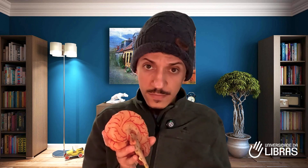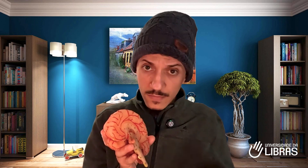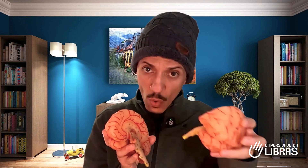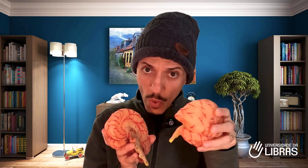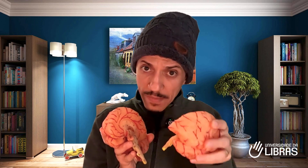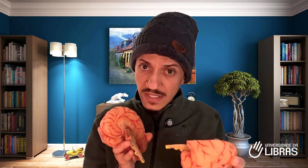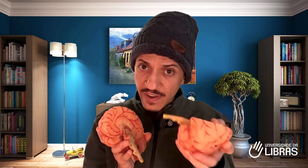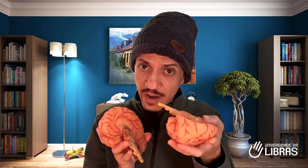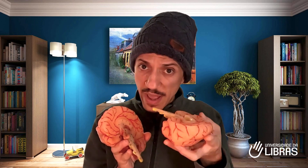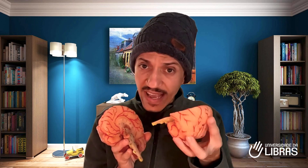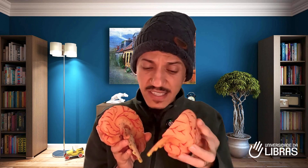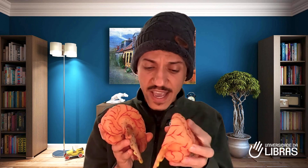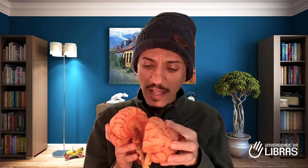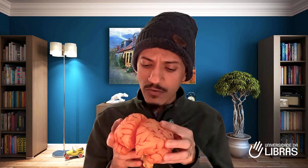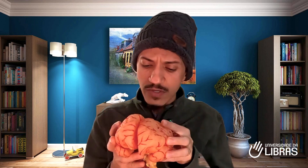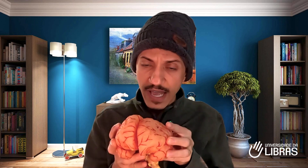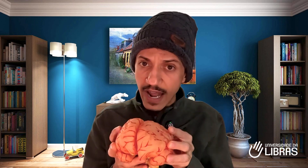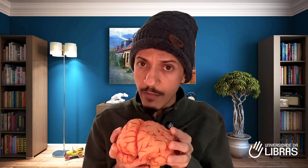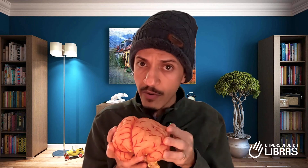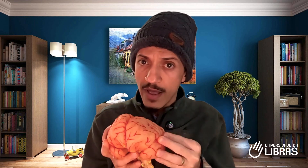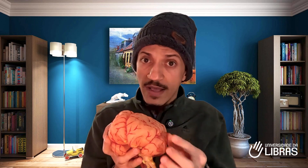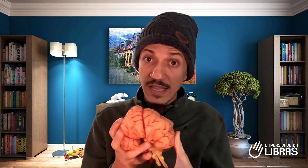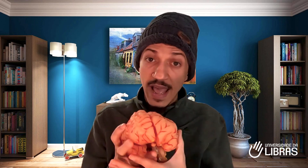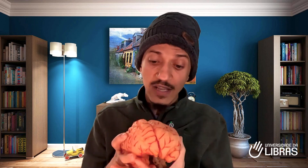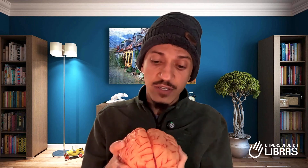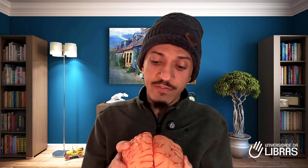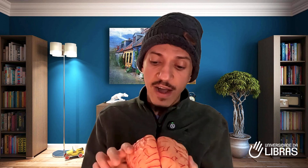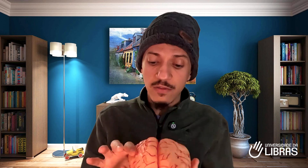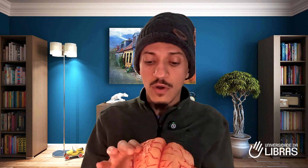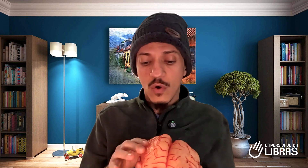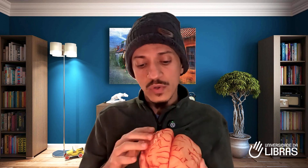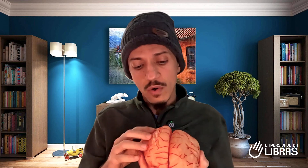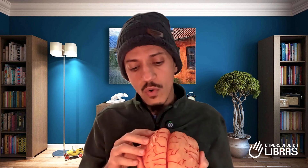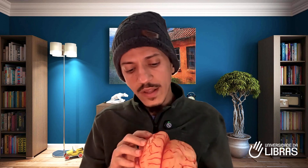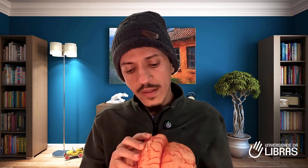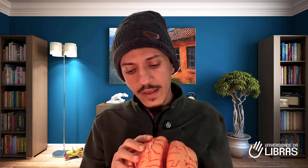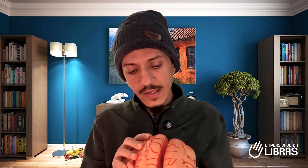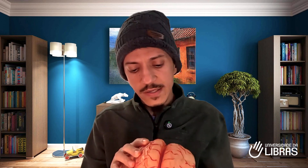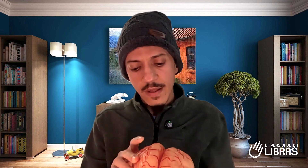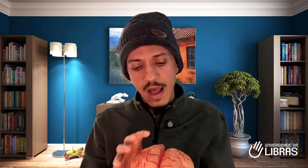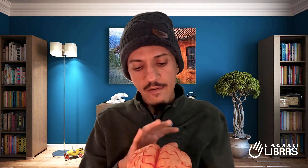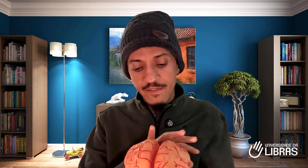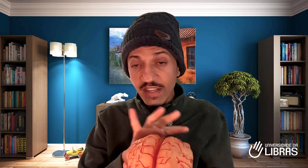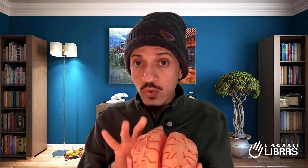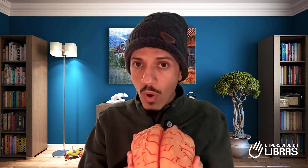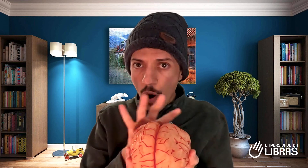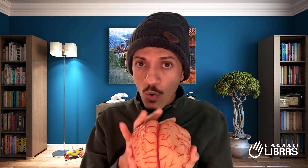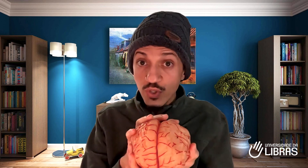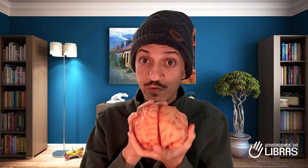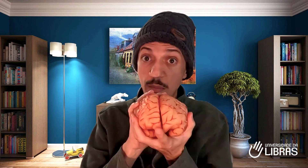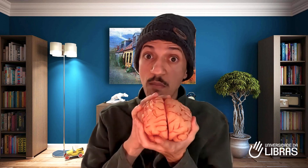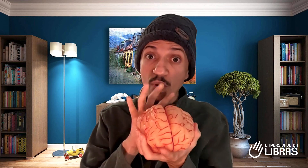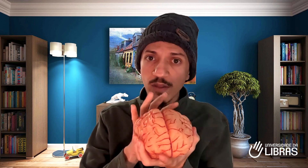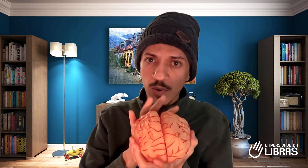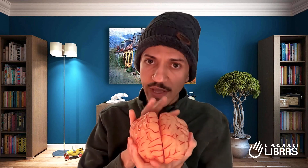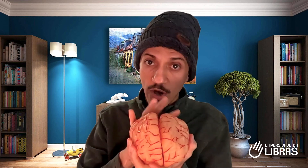o hemisfério esquerdo do cérebro, é ativado o seu córtex visual de forma muito poderosa, essa